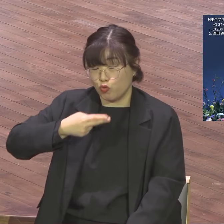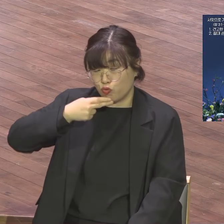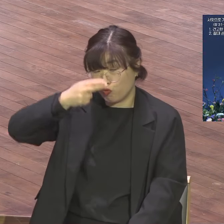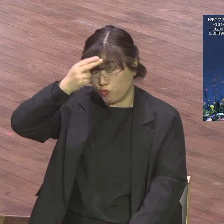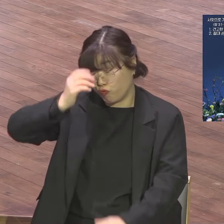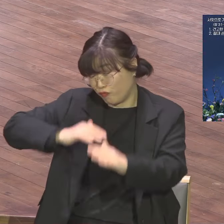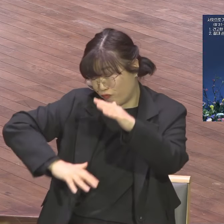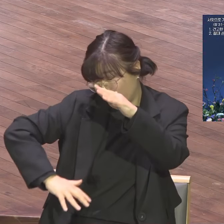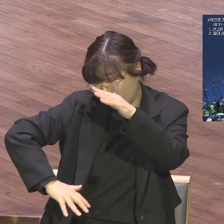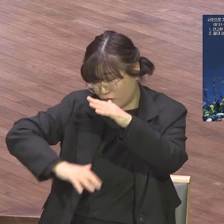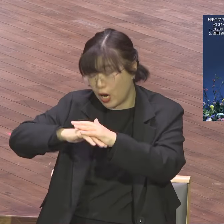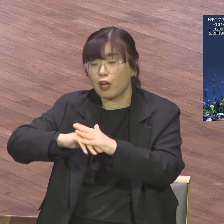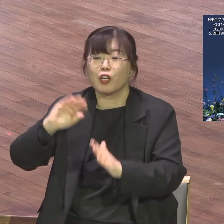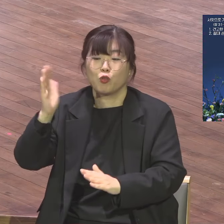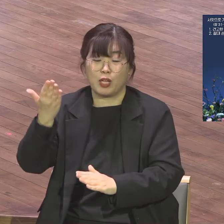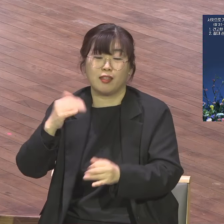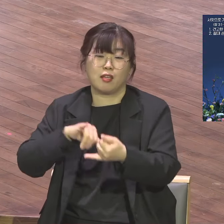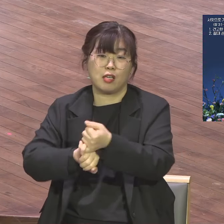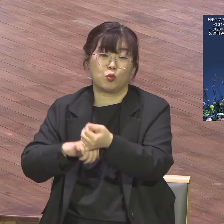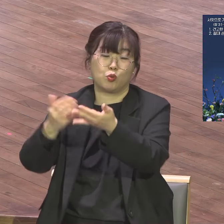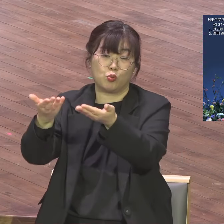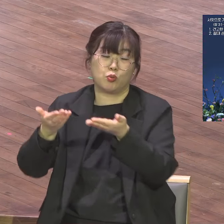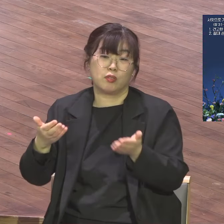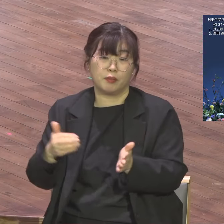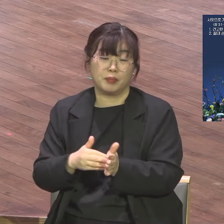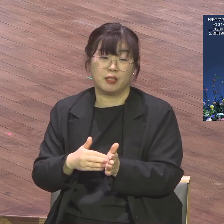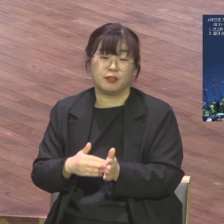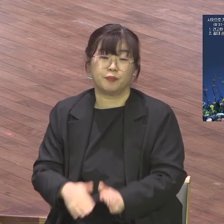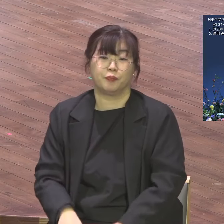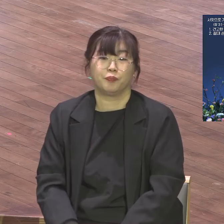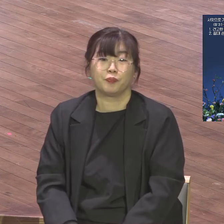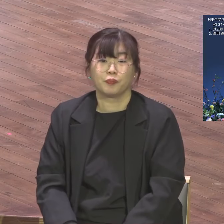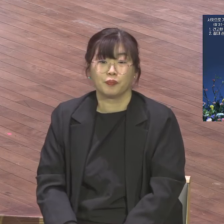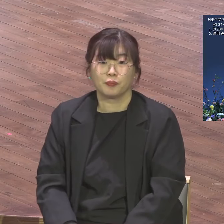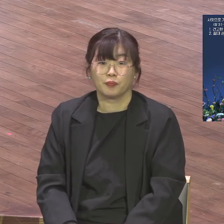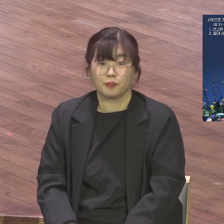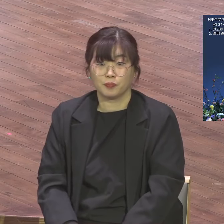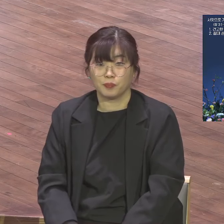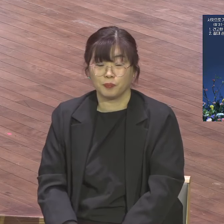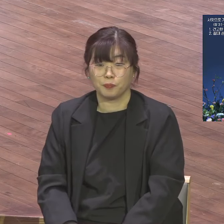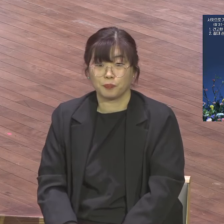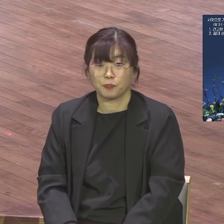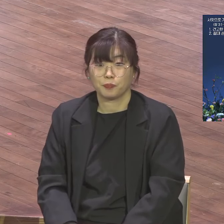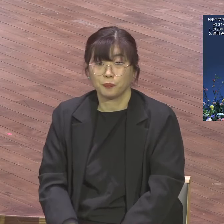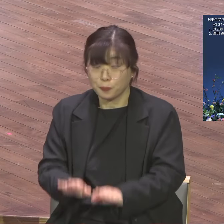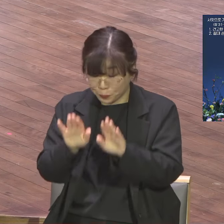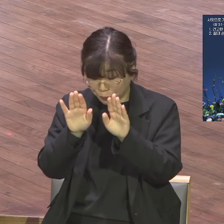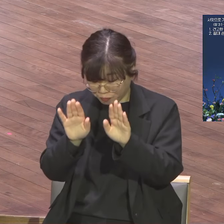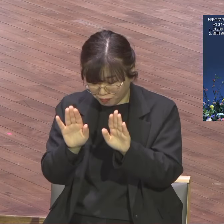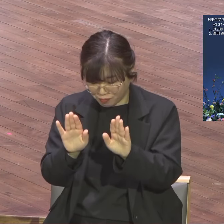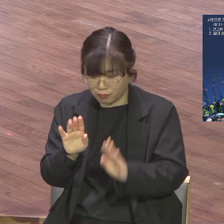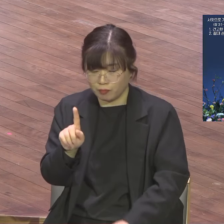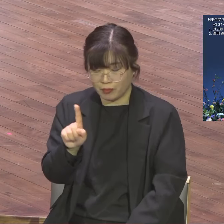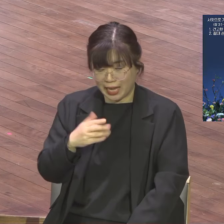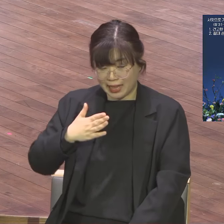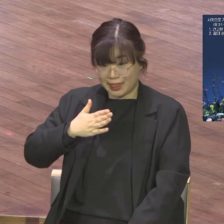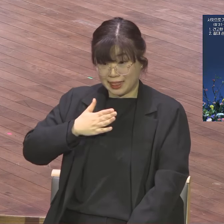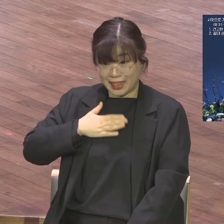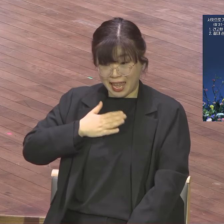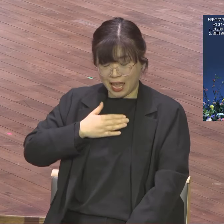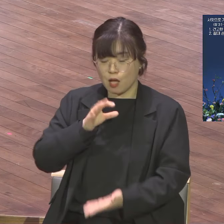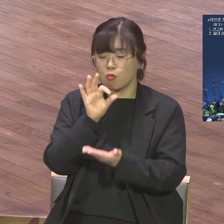서밋으로 가는 길의 최종 관문이 뭐냐? 바로 물질에 대해서, 물질에 대해서 올바른